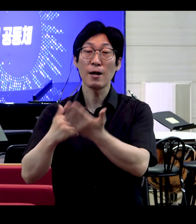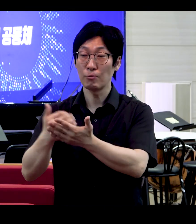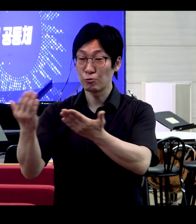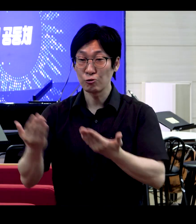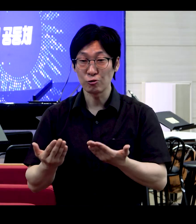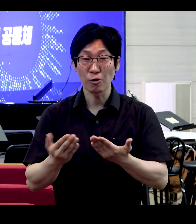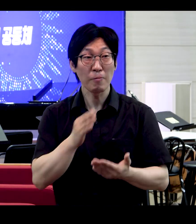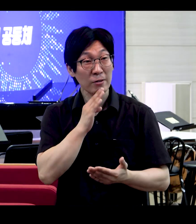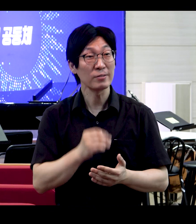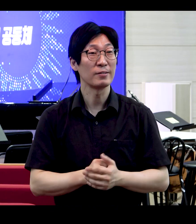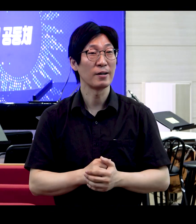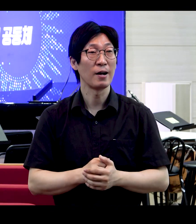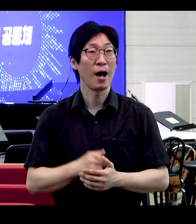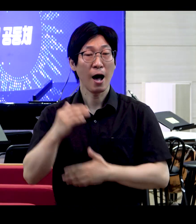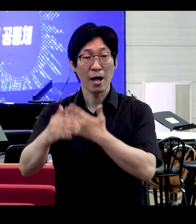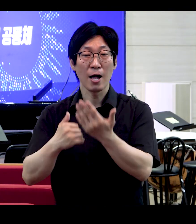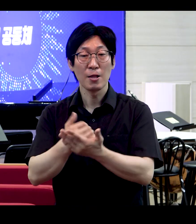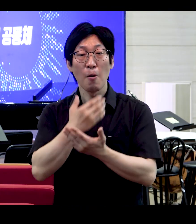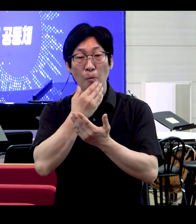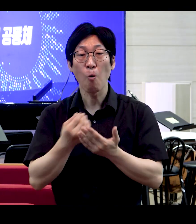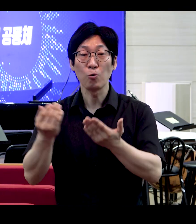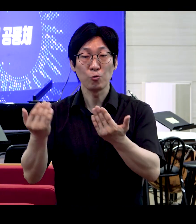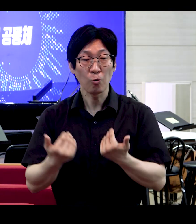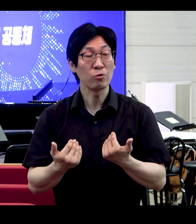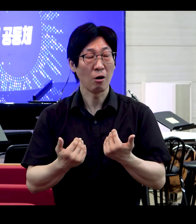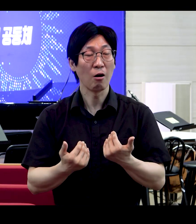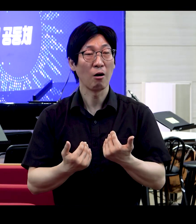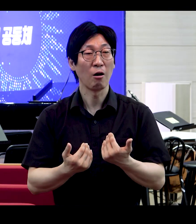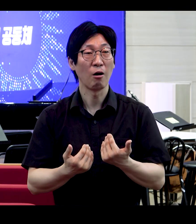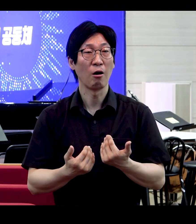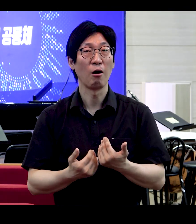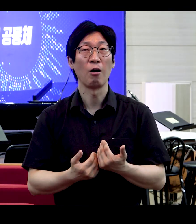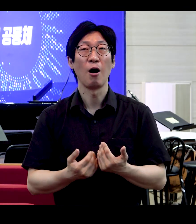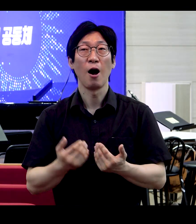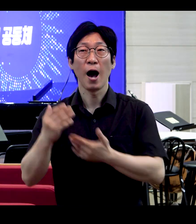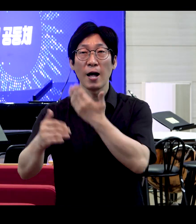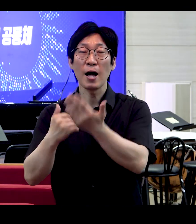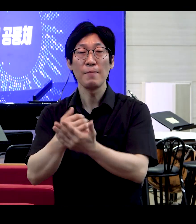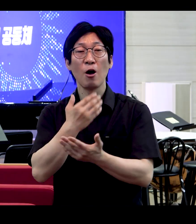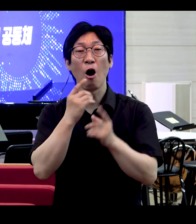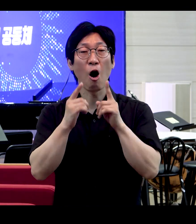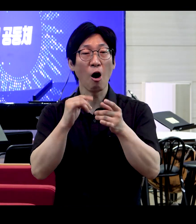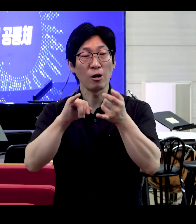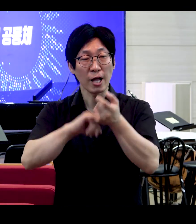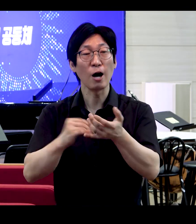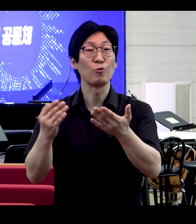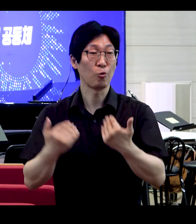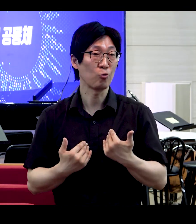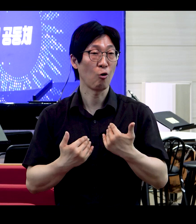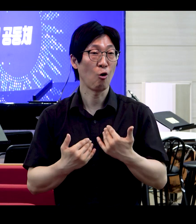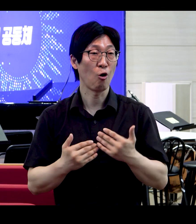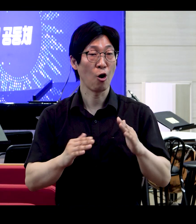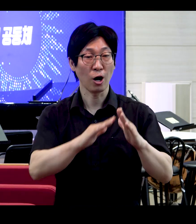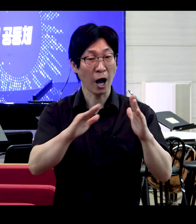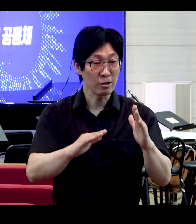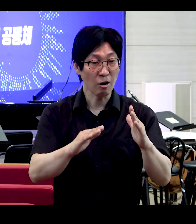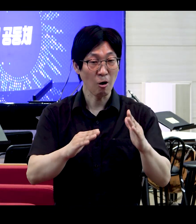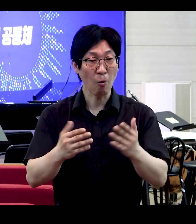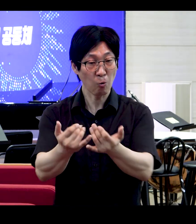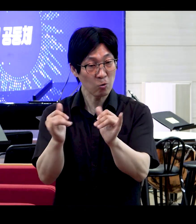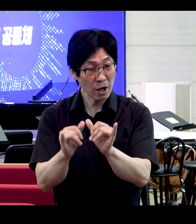하나님이 우리에게 주신 거잖아요. 언약으로 주신 거잖아요. 축복으로 주셨으면서 동시에 뭐예요? 언약으로 주신 거잖아요.